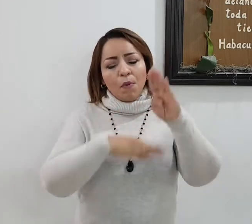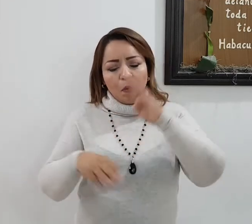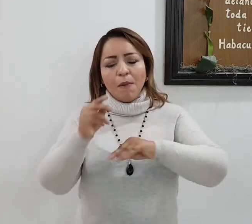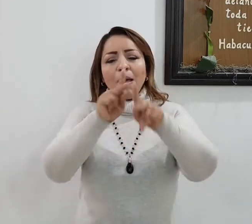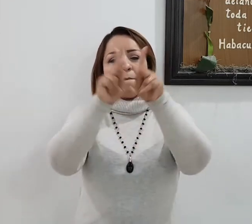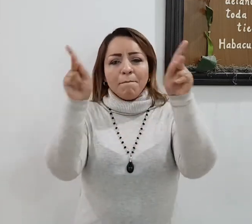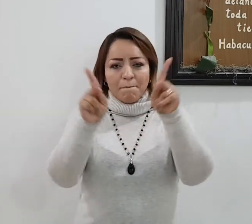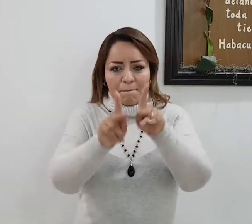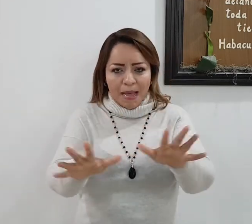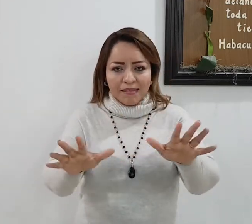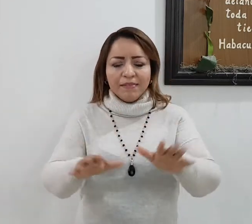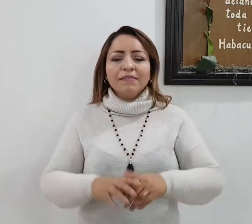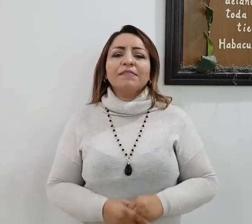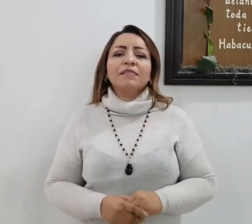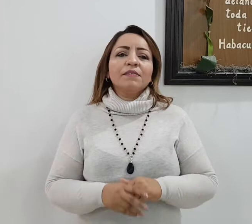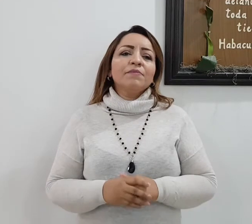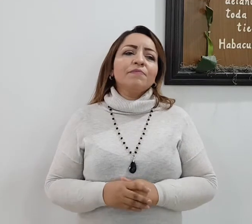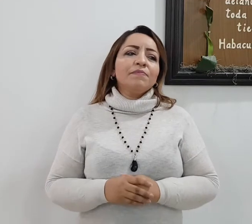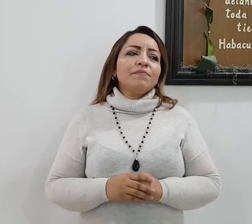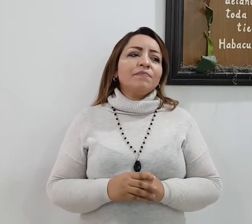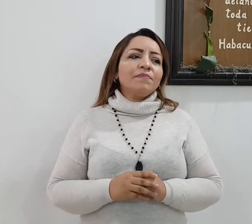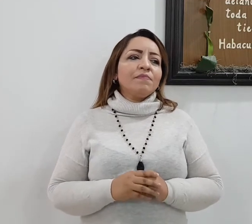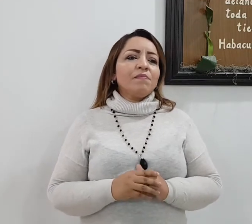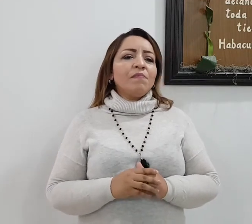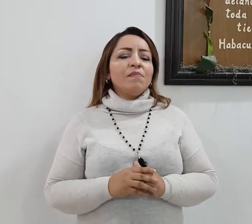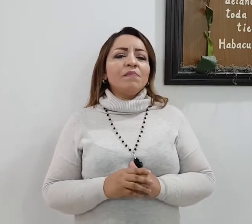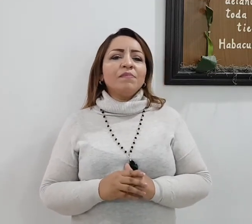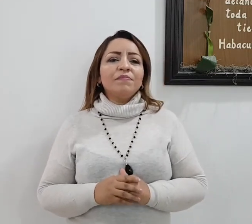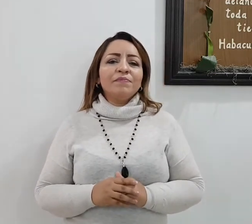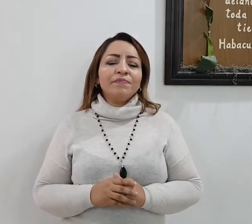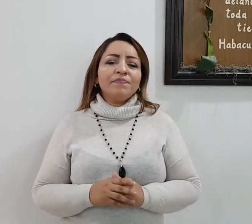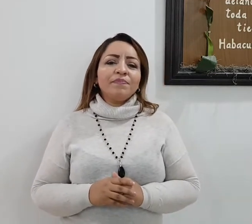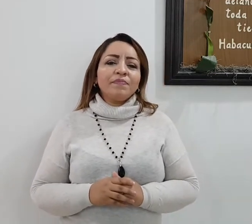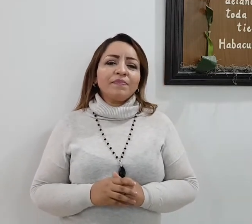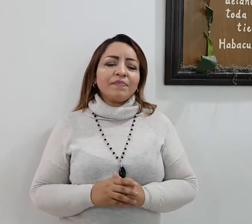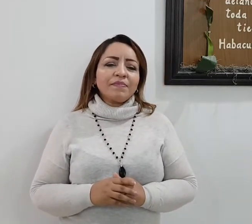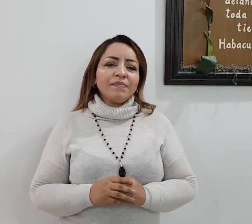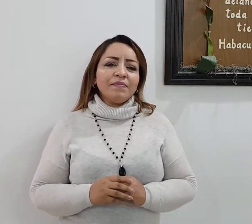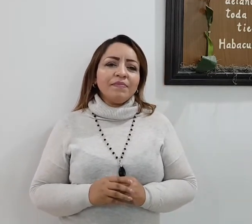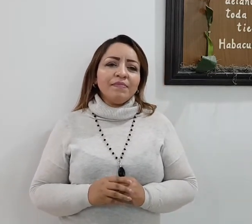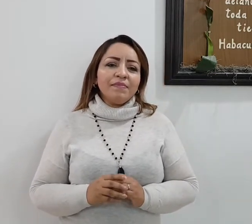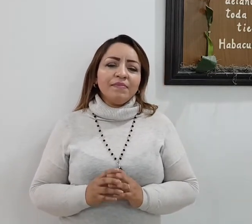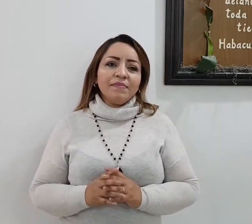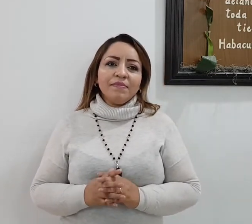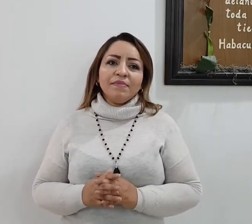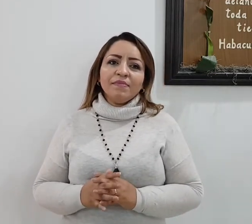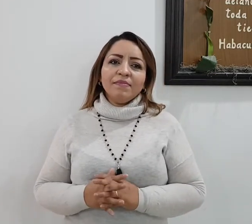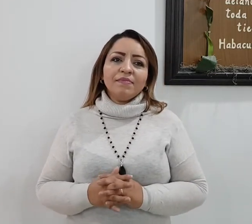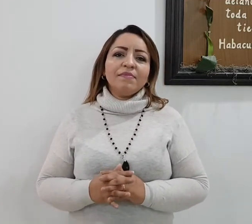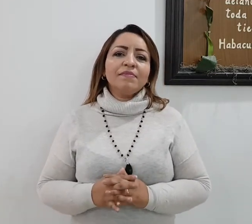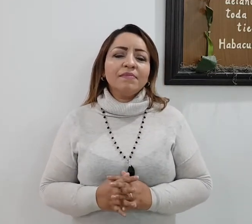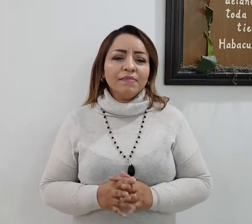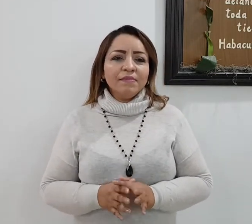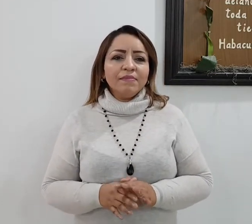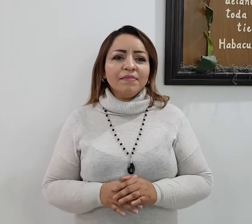porque esta leve tribulación momentánea produce en nosotros un cada vez más excelente y eterno peso de